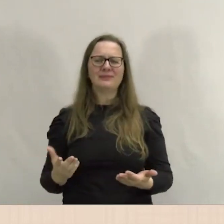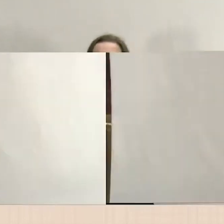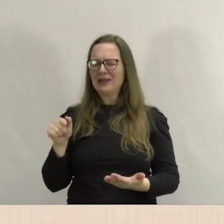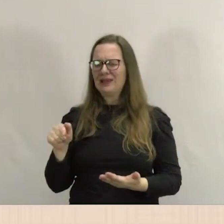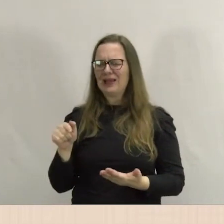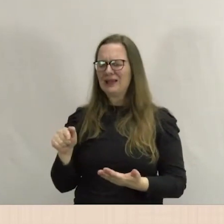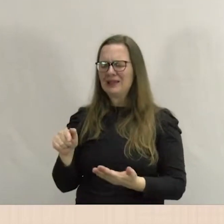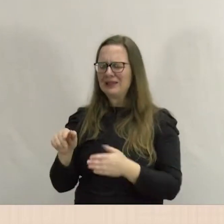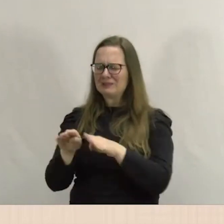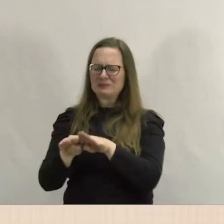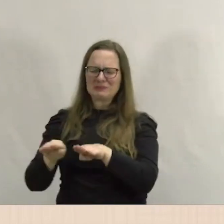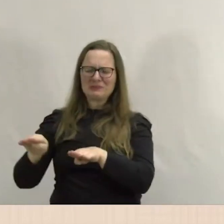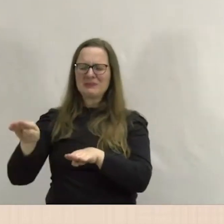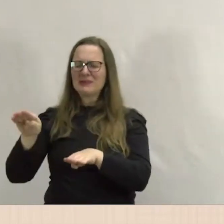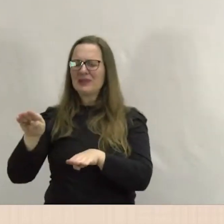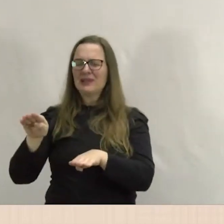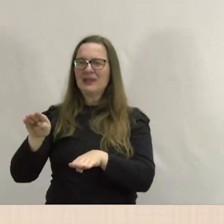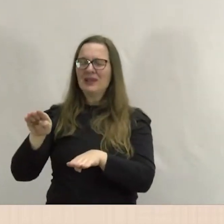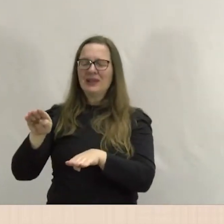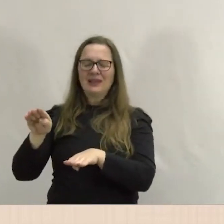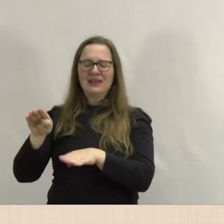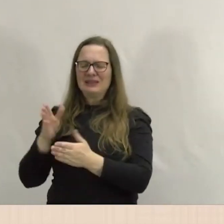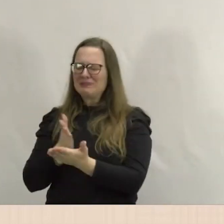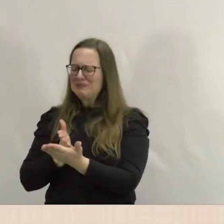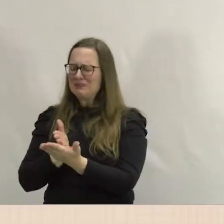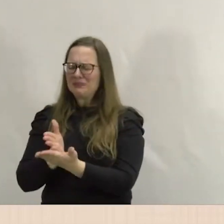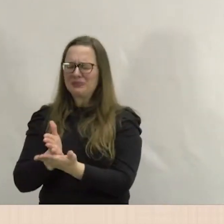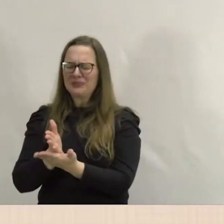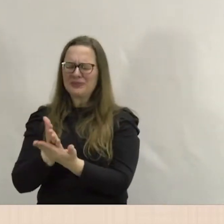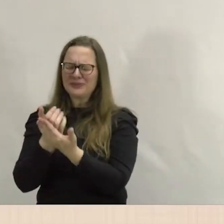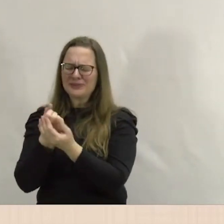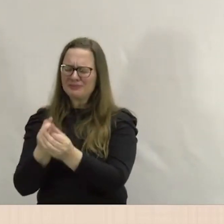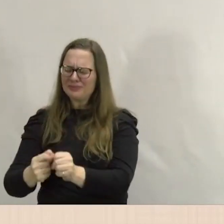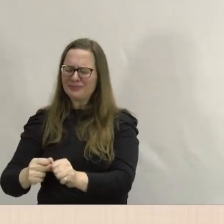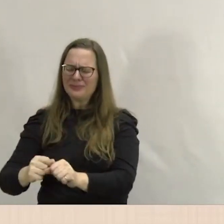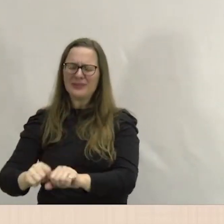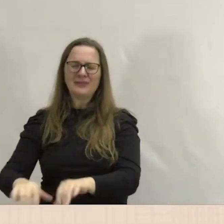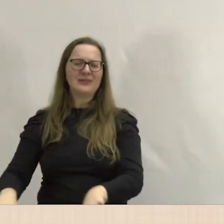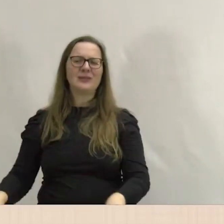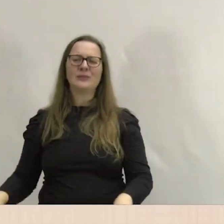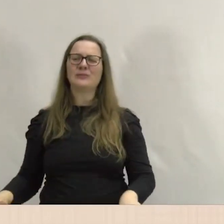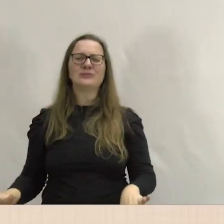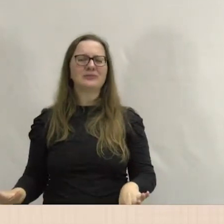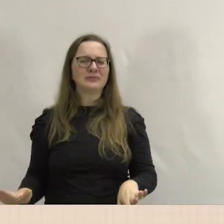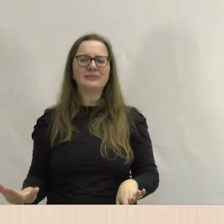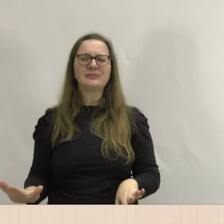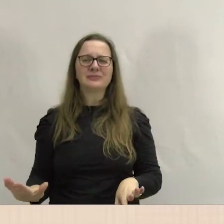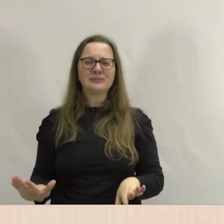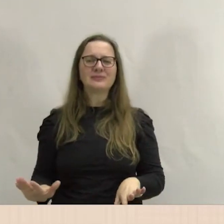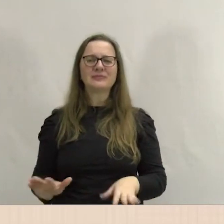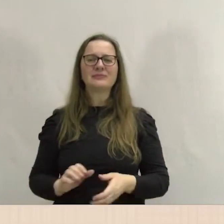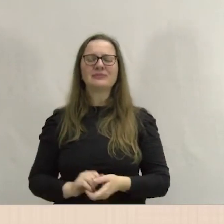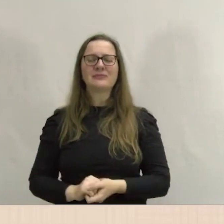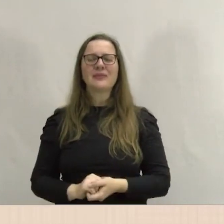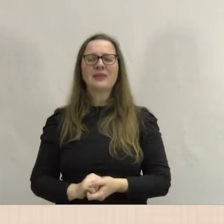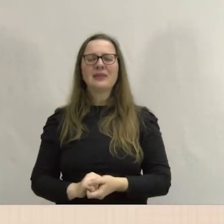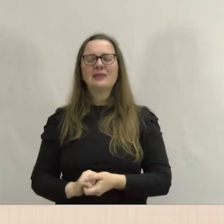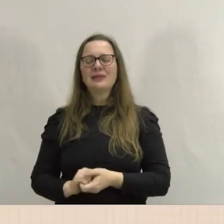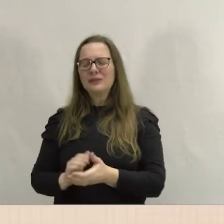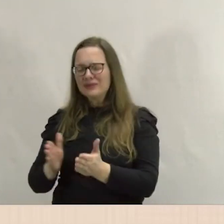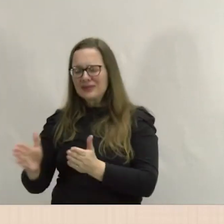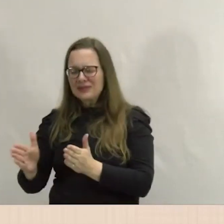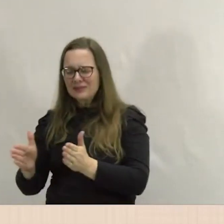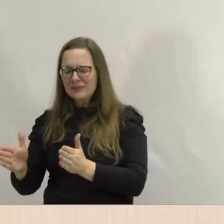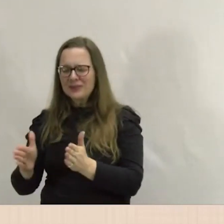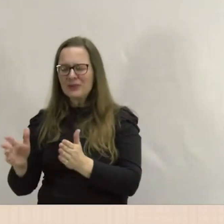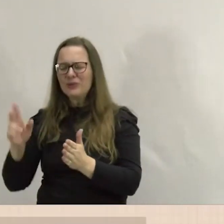linha da vida tênue em cada época. Em Apocalipse 2:23, na história da igreja em Tiatira,